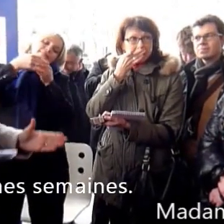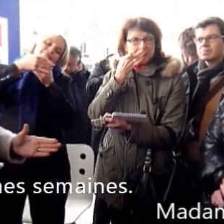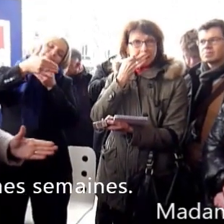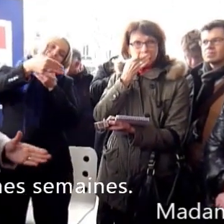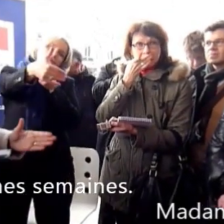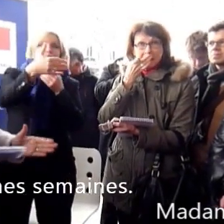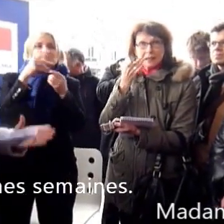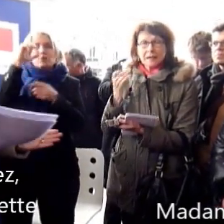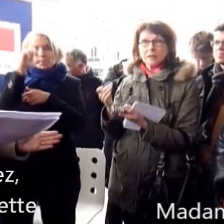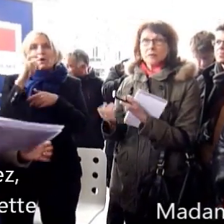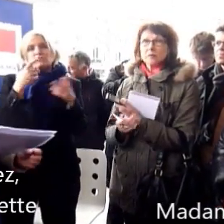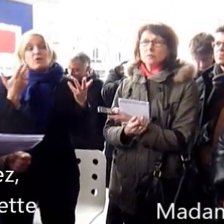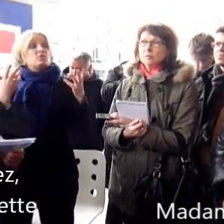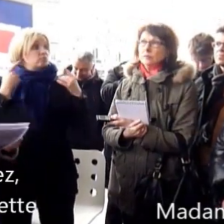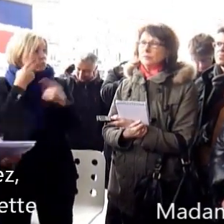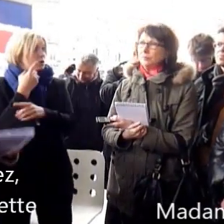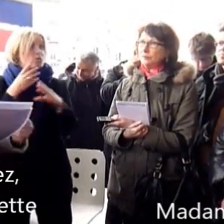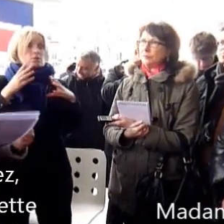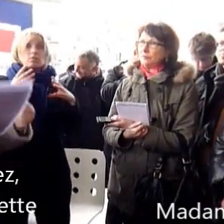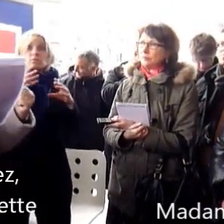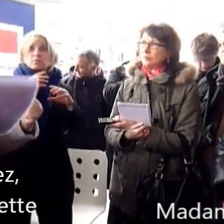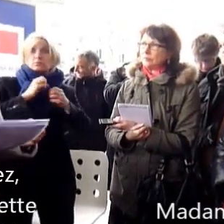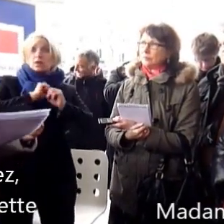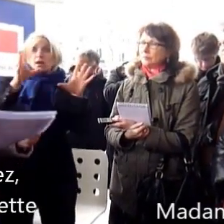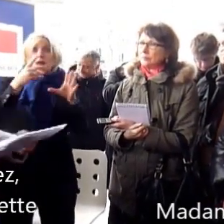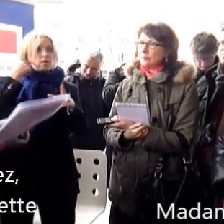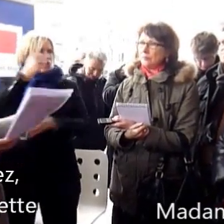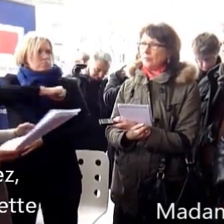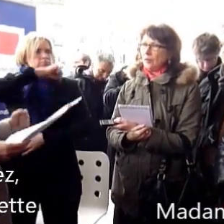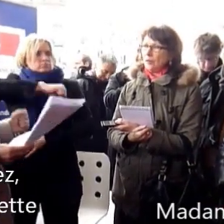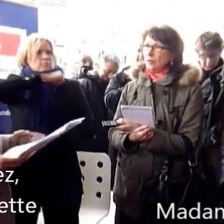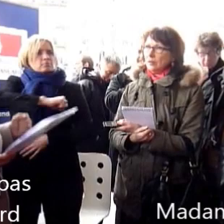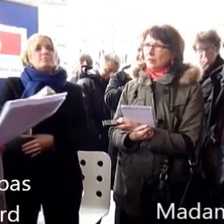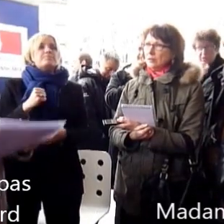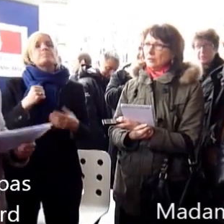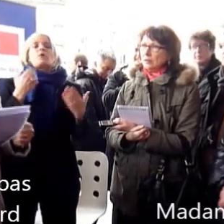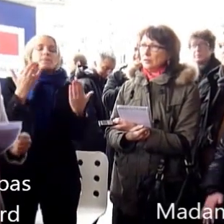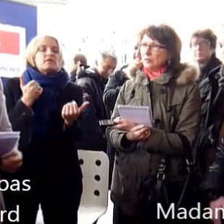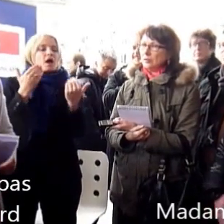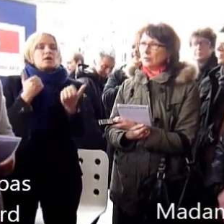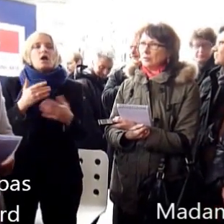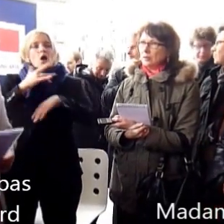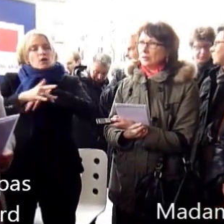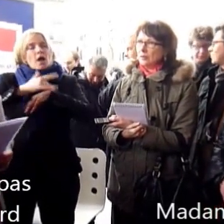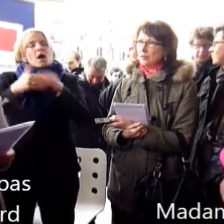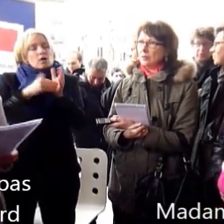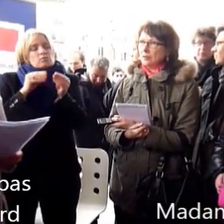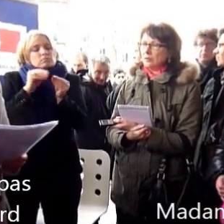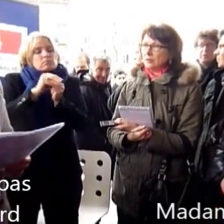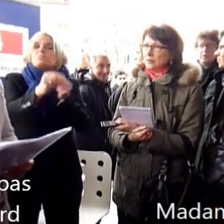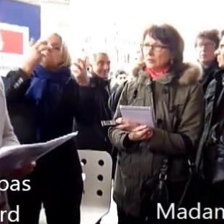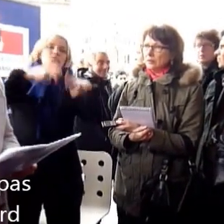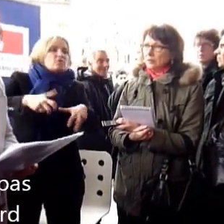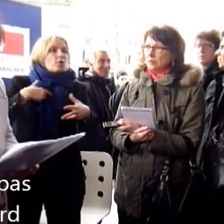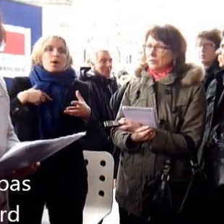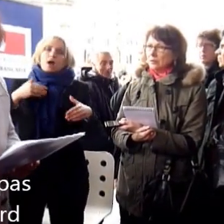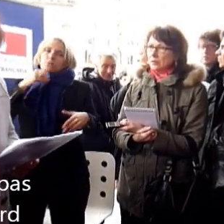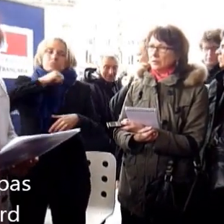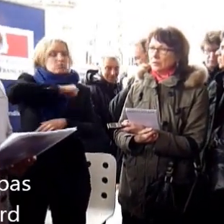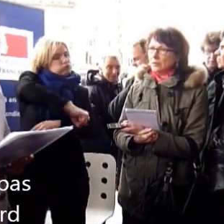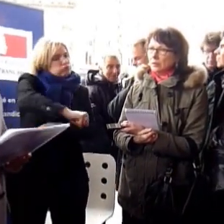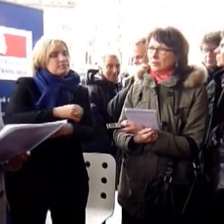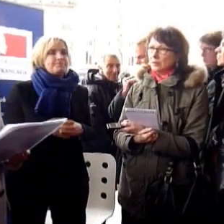Dans les prochaines semaines. Donc vous voyez, il a fallu qu'on mette des bouchées doubles parce qu'on ne voulait pas continuer le retard qui était acquis.